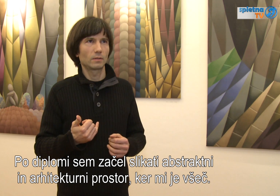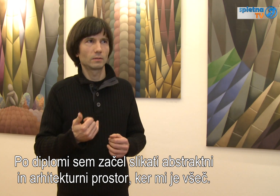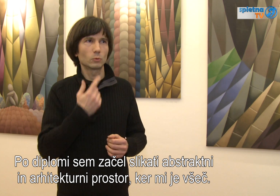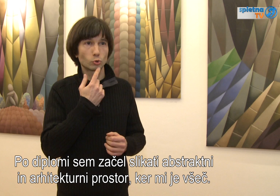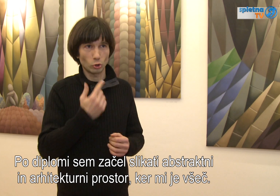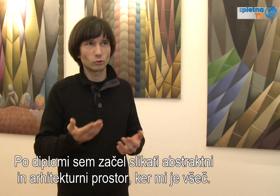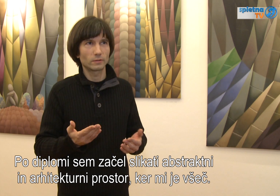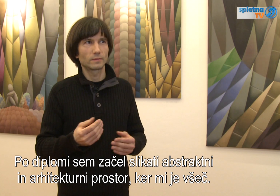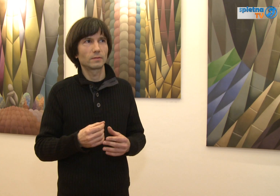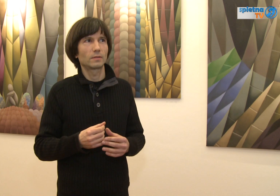všeč.